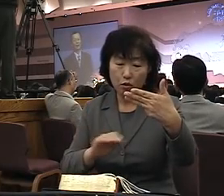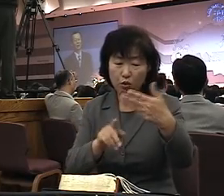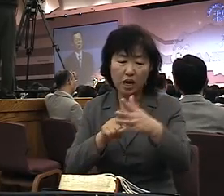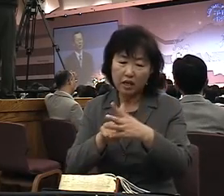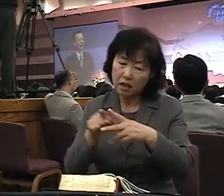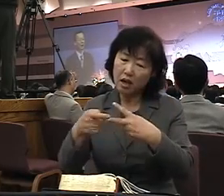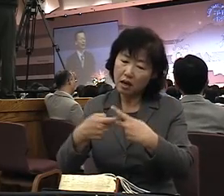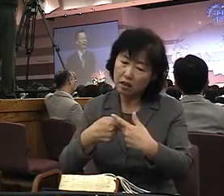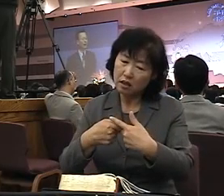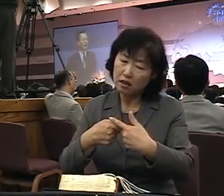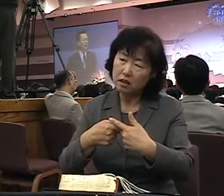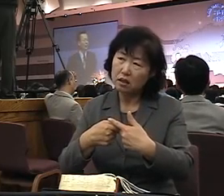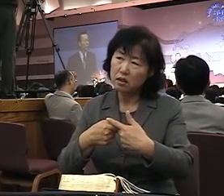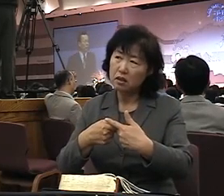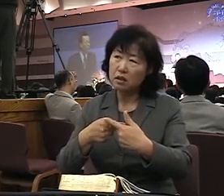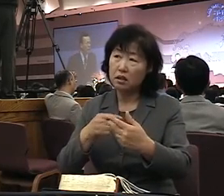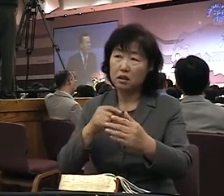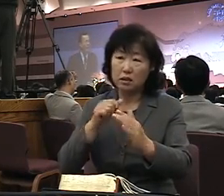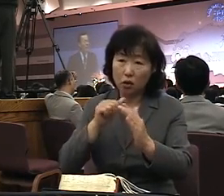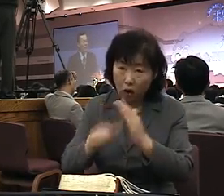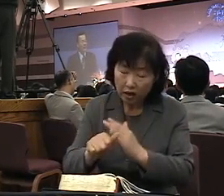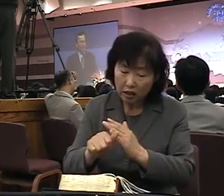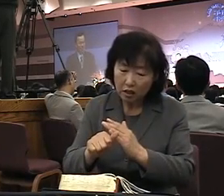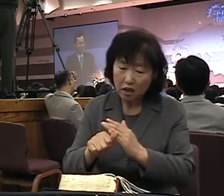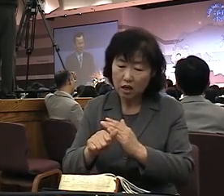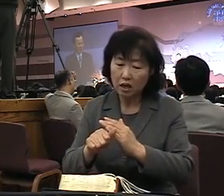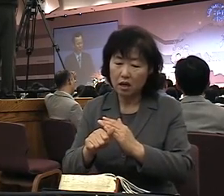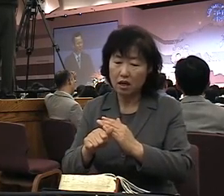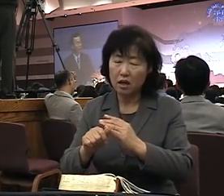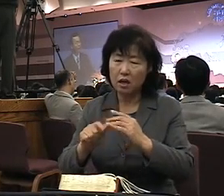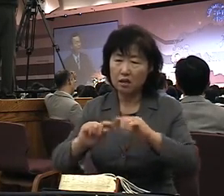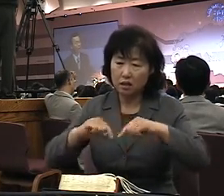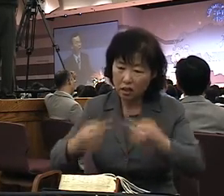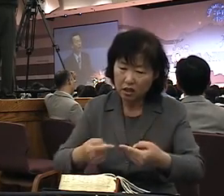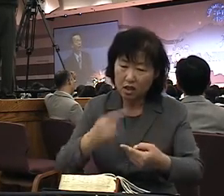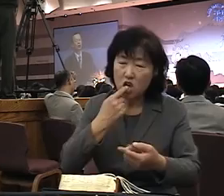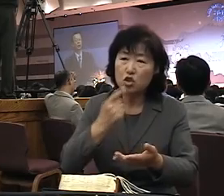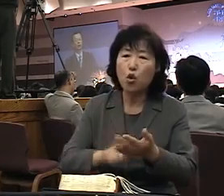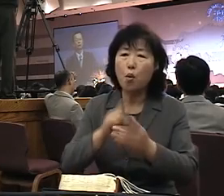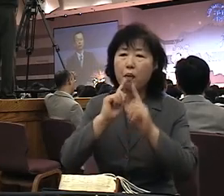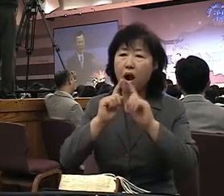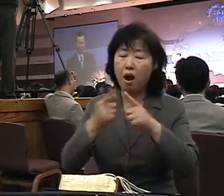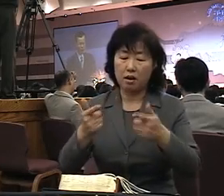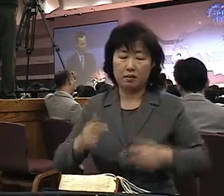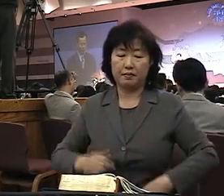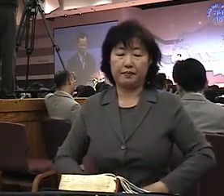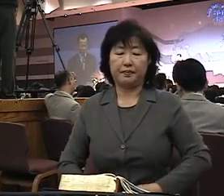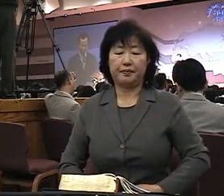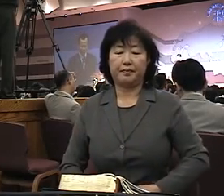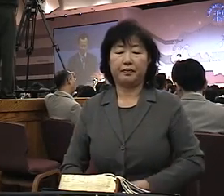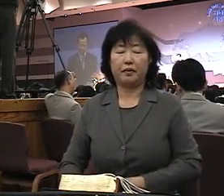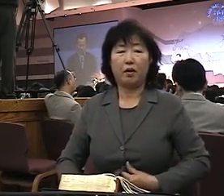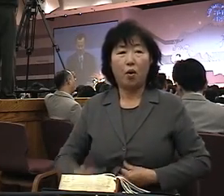이해하거나 적용하기 쉬운 말씀이 아닙니다. 그리고 창세기 전체적인 흐름을 보았을 때 왜 이